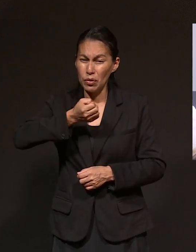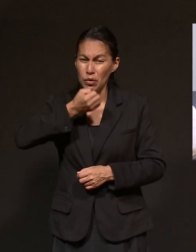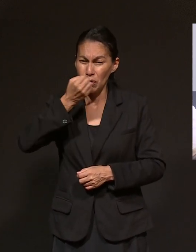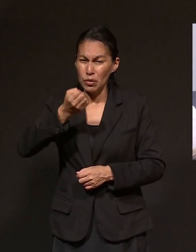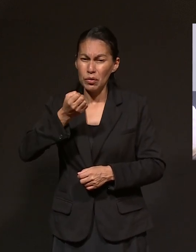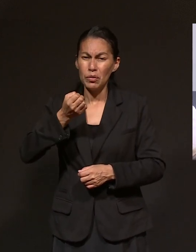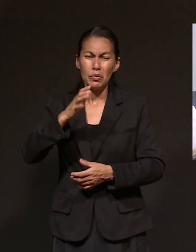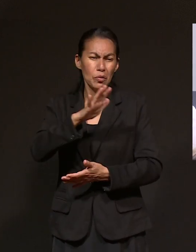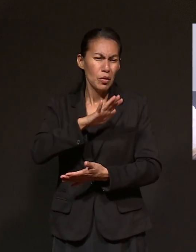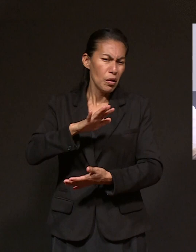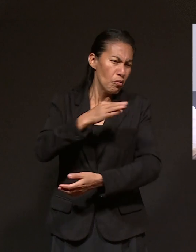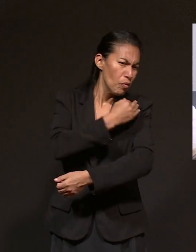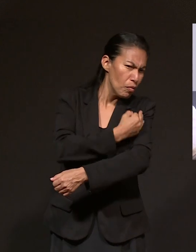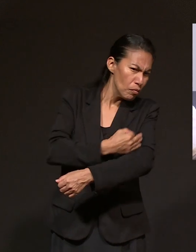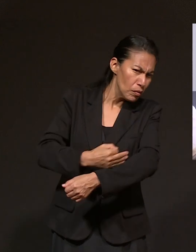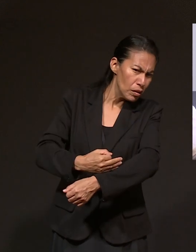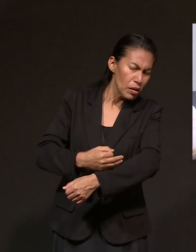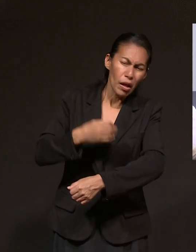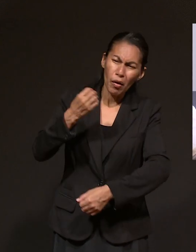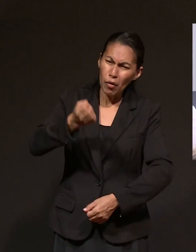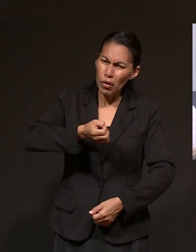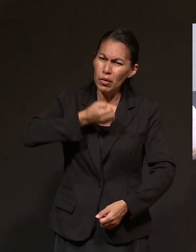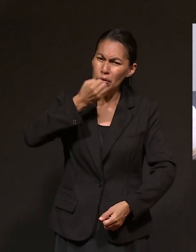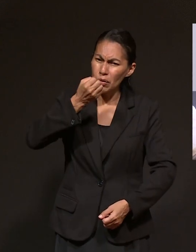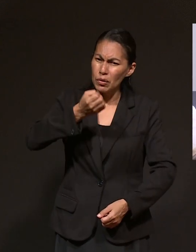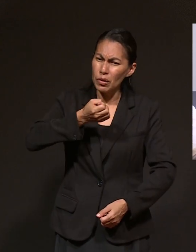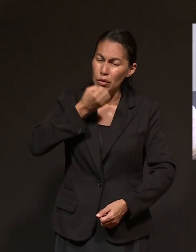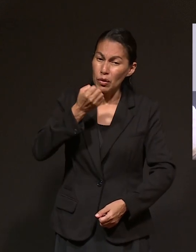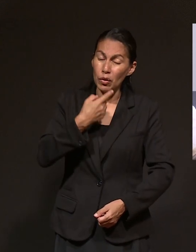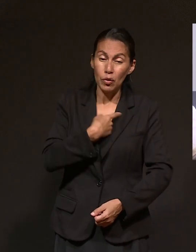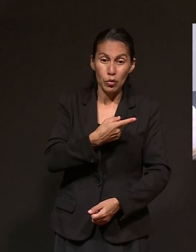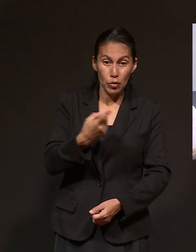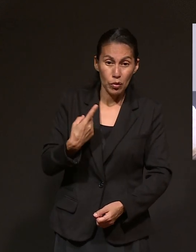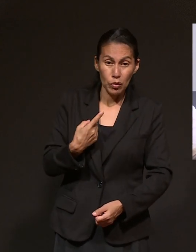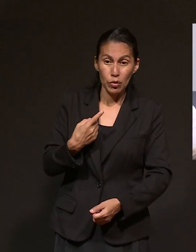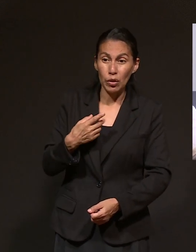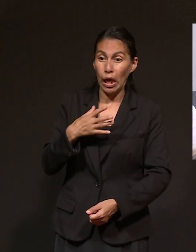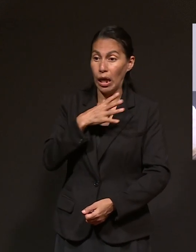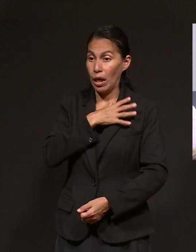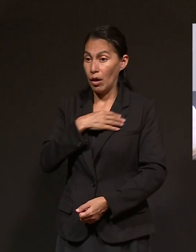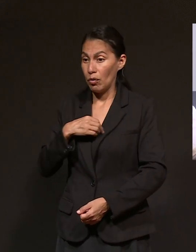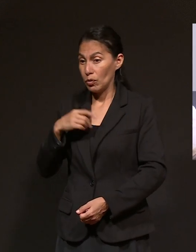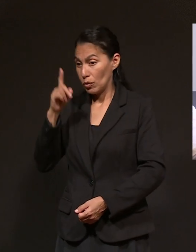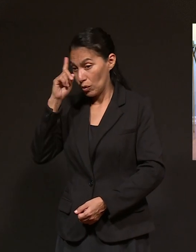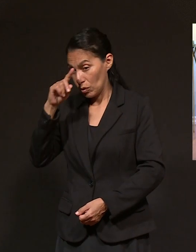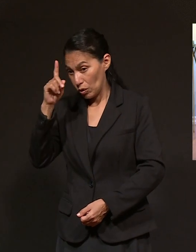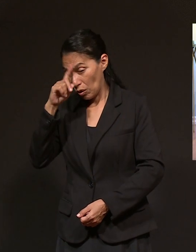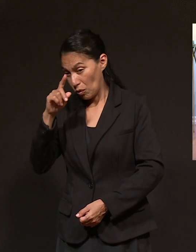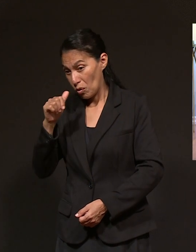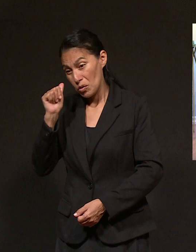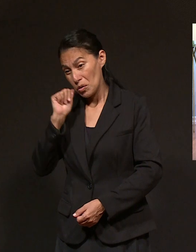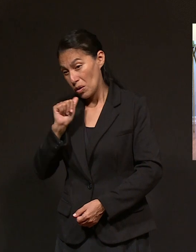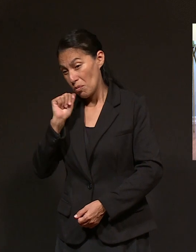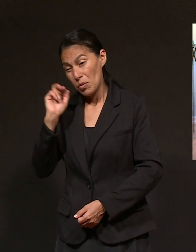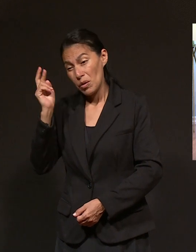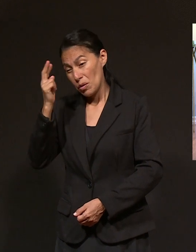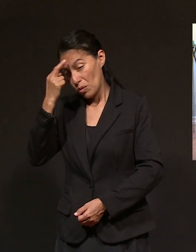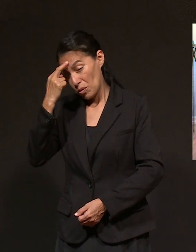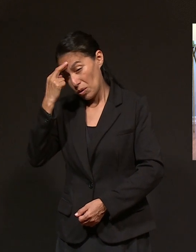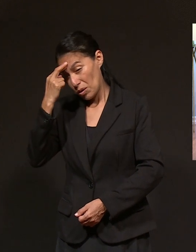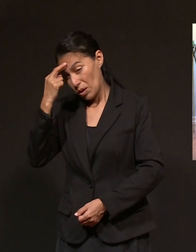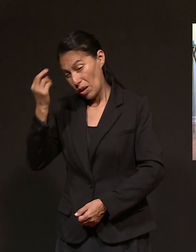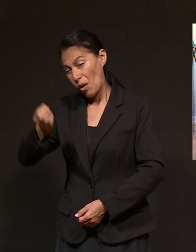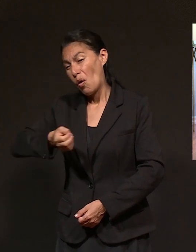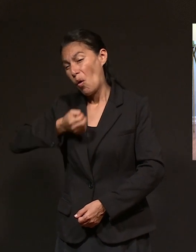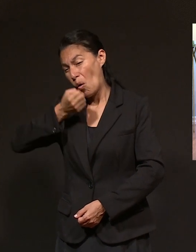oración como familia, nosotros les hemos dicho eso a nuestros hijos. Que nunca se olviden de orar.